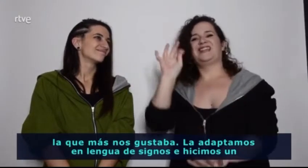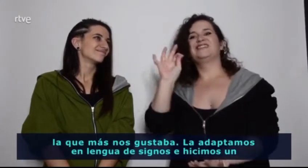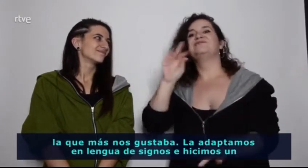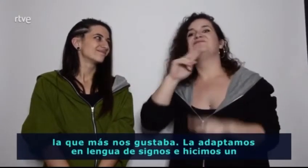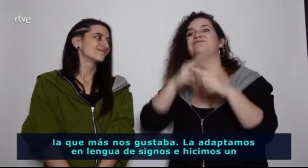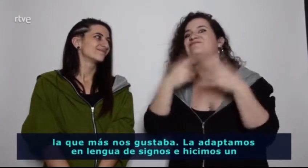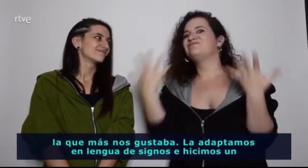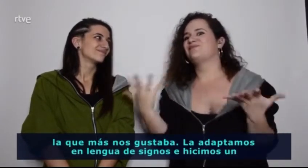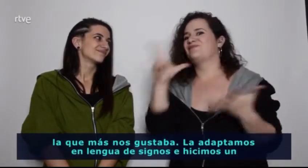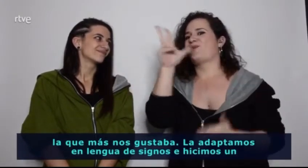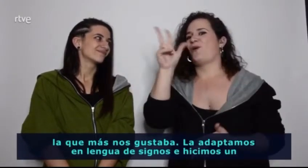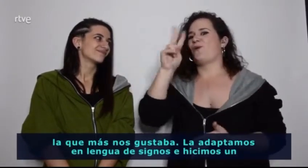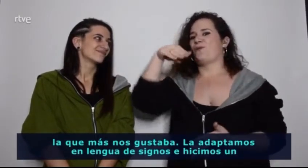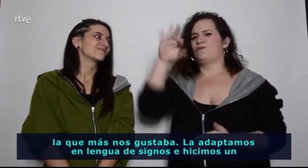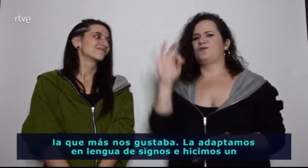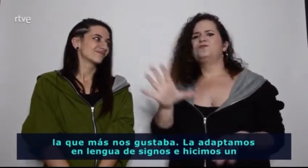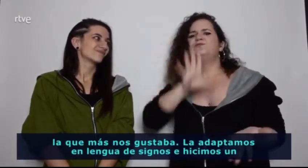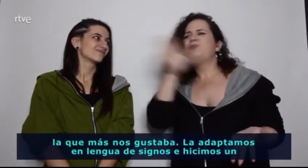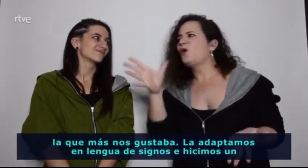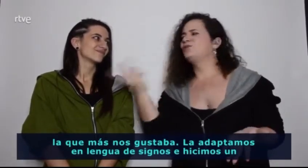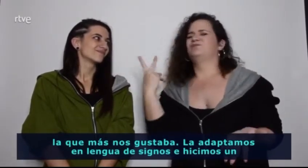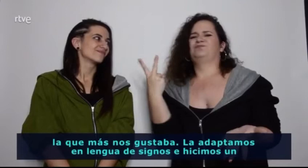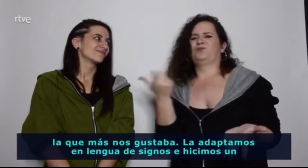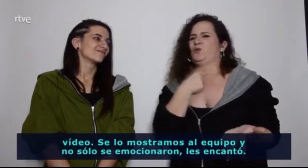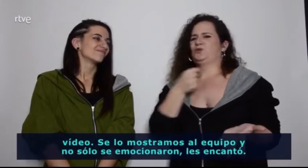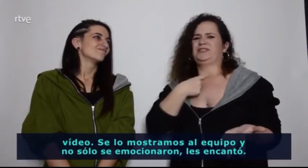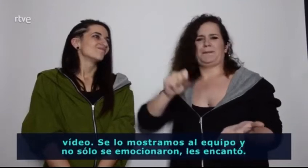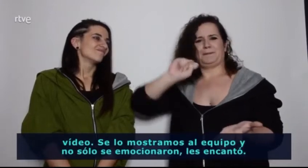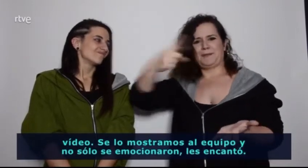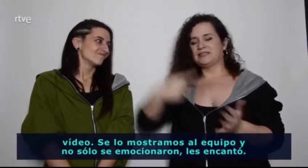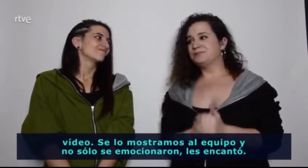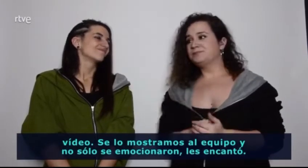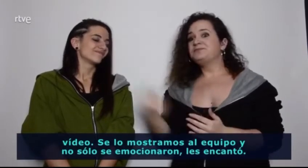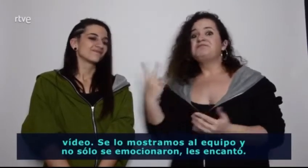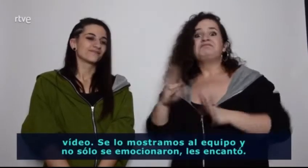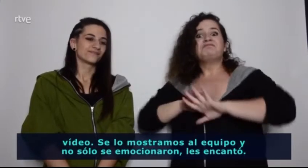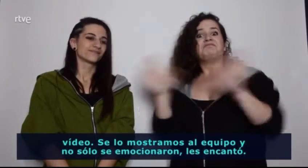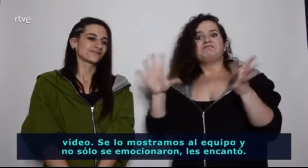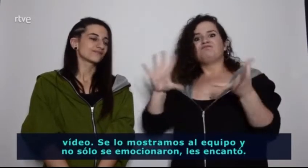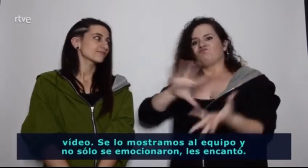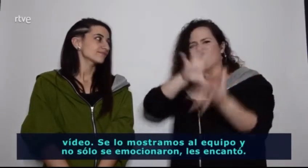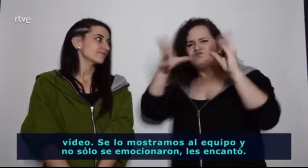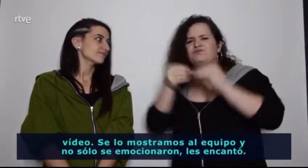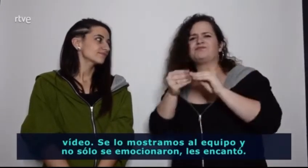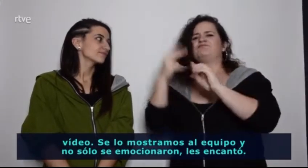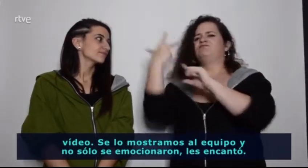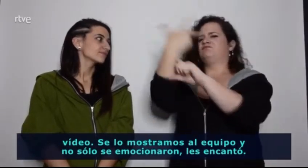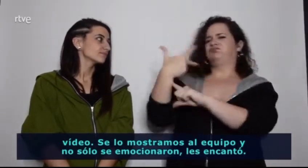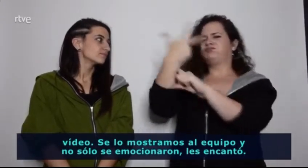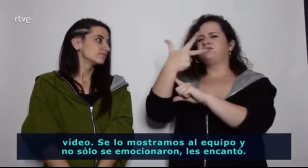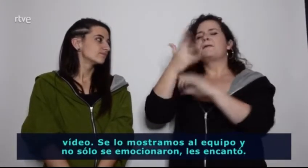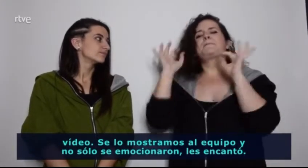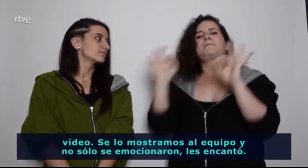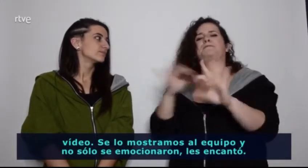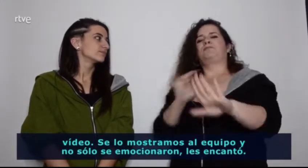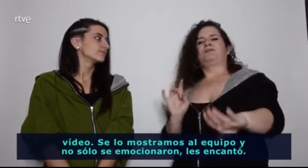La adaptamos en lengua de signos e hicimos un vídeo. Se lo mostramos al equipo y no solo se emocionaron, les encantó. Por